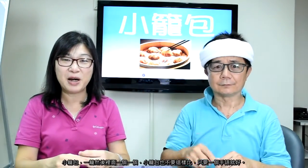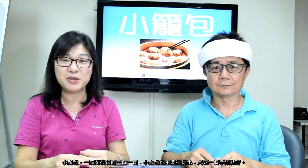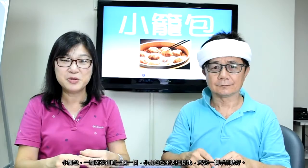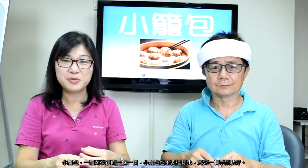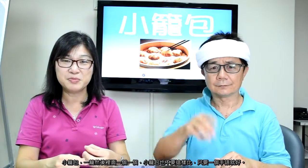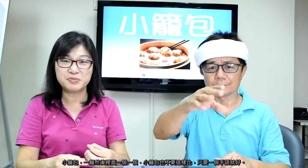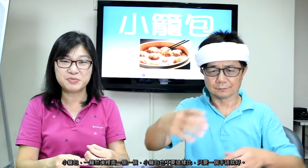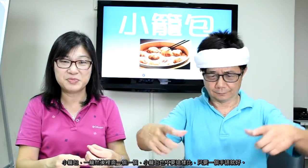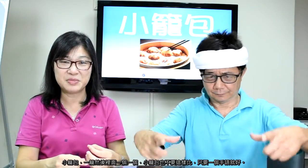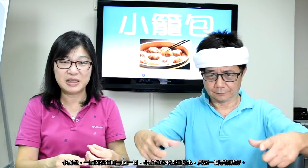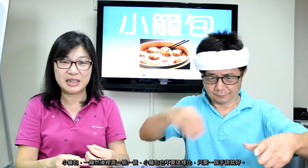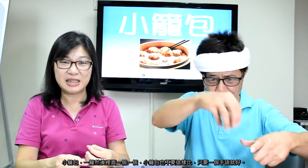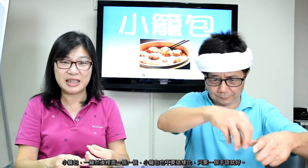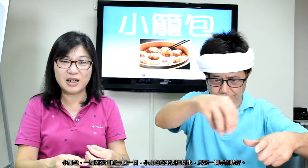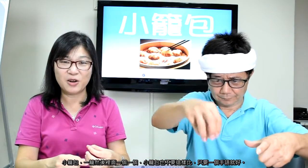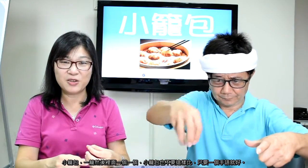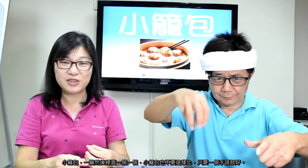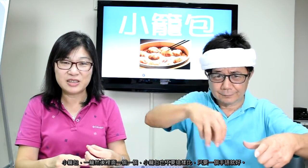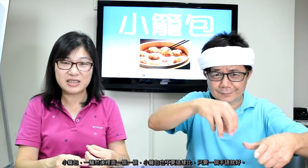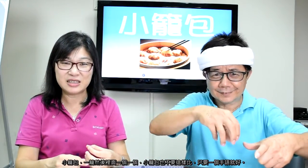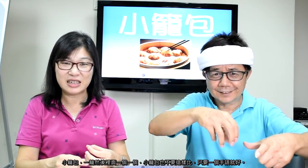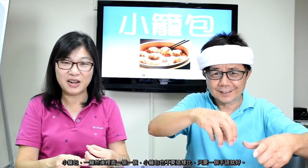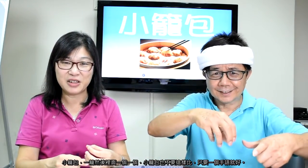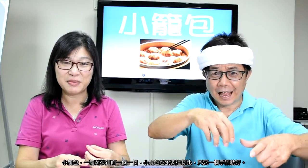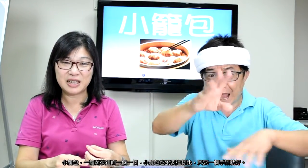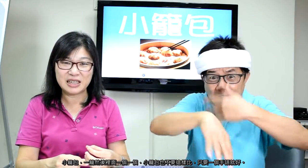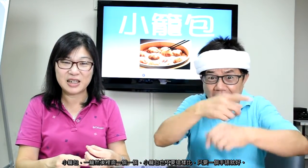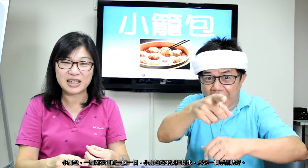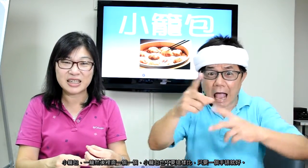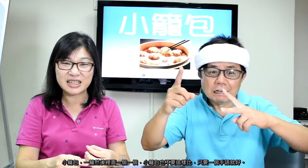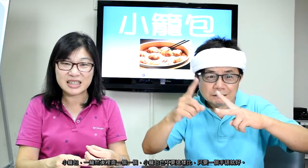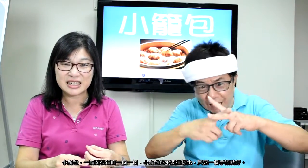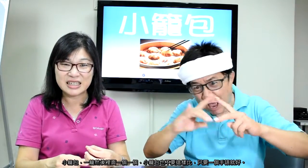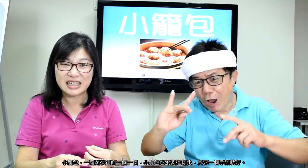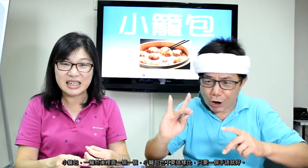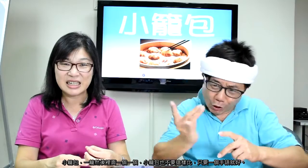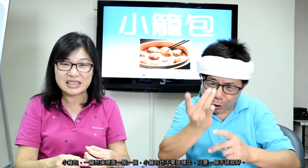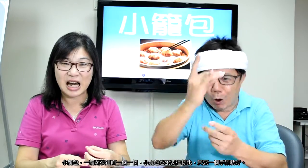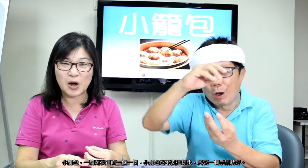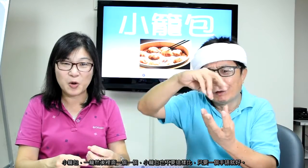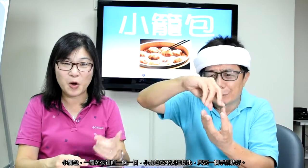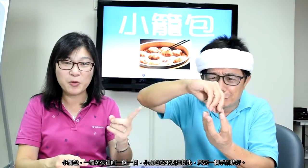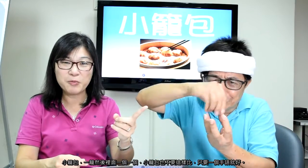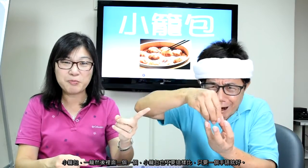包，一笼，然后里面一个小笼